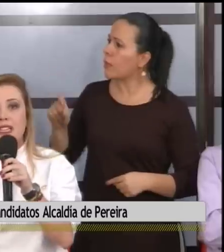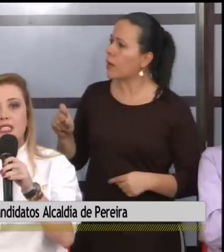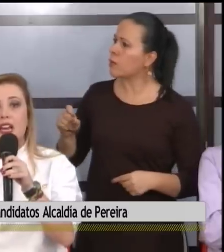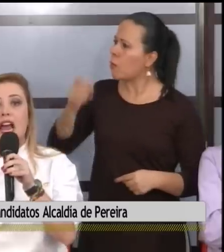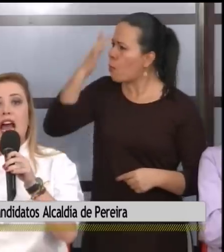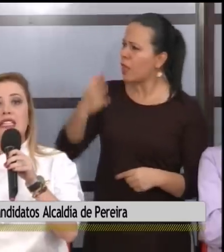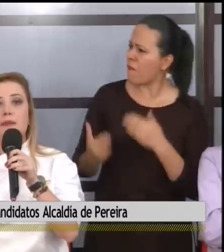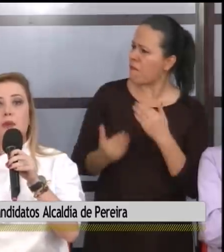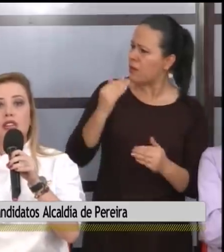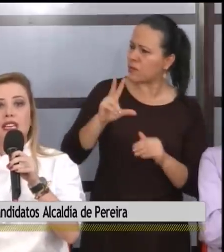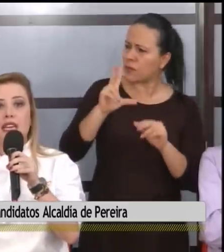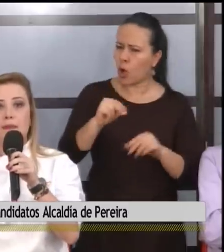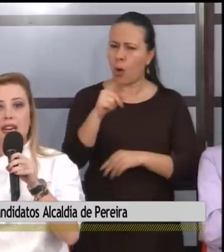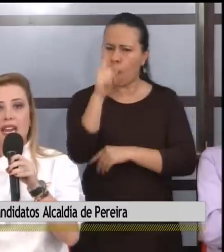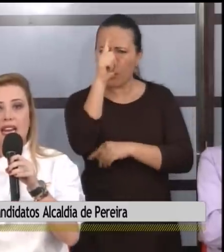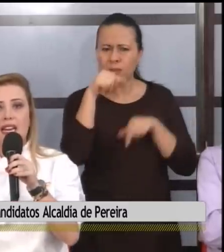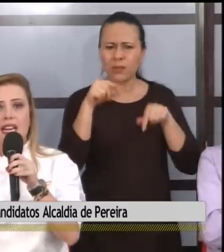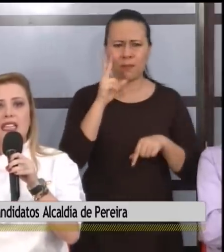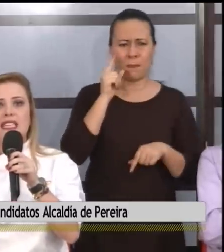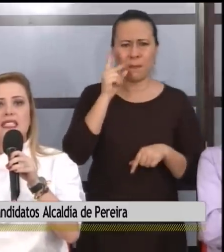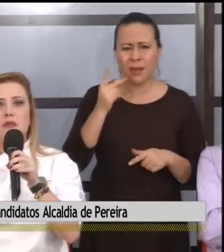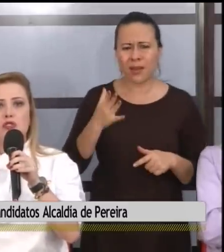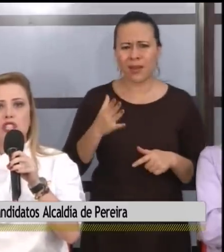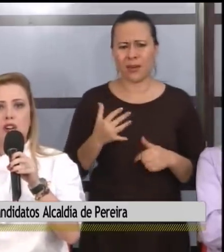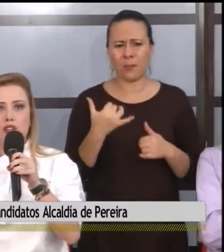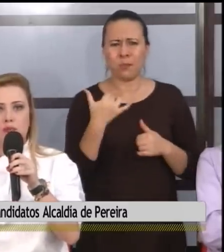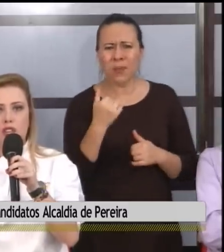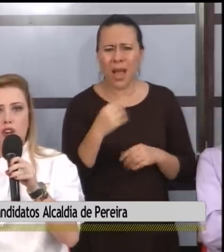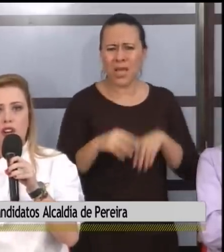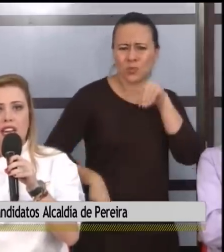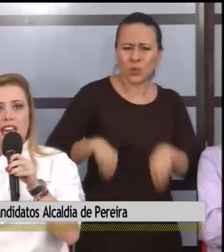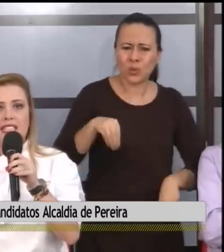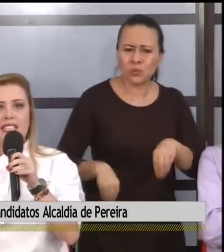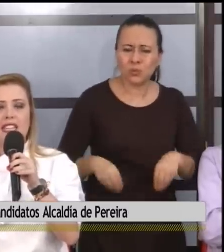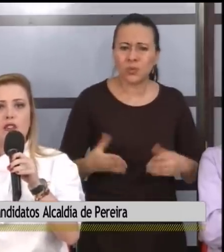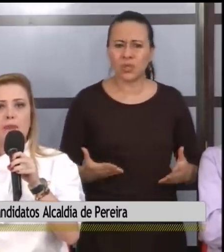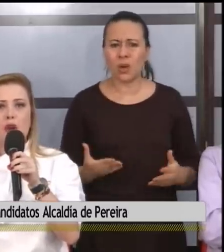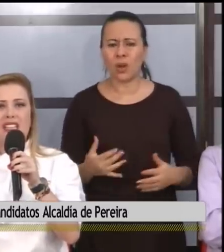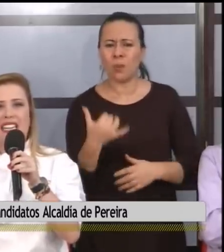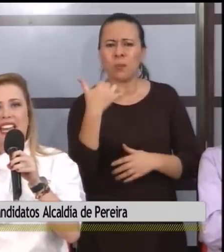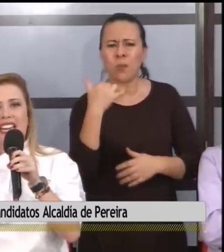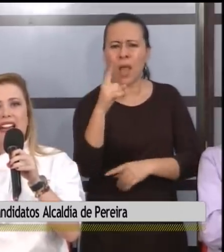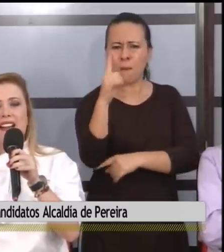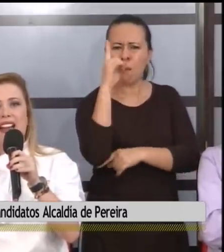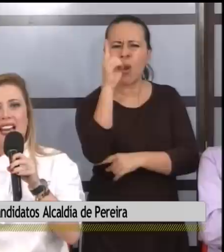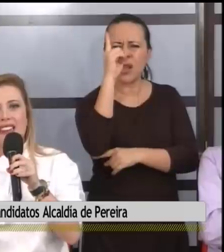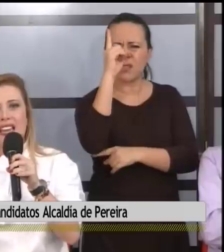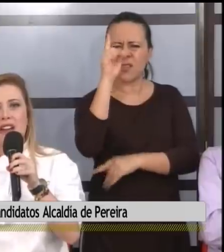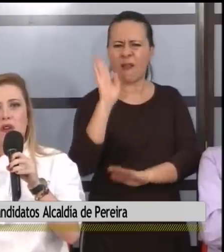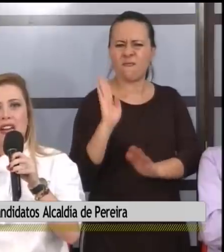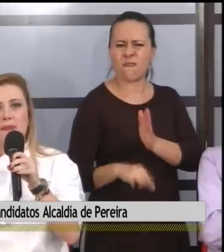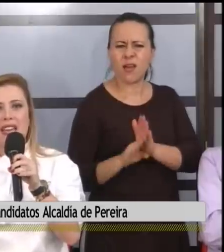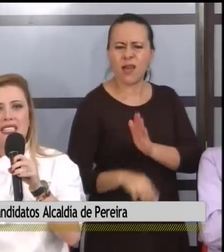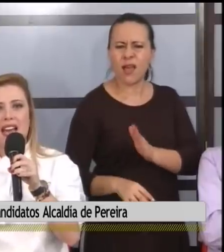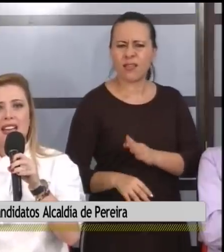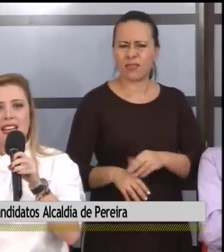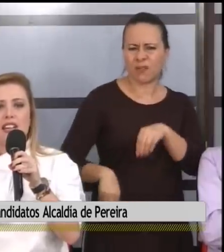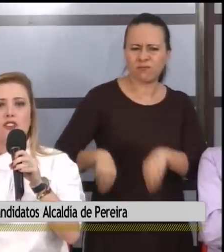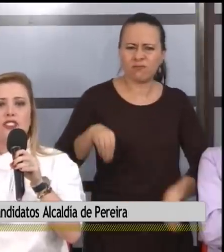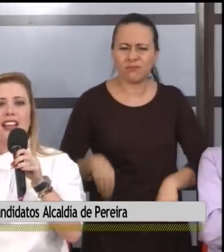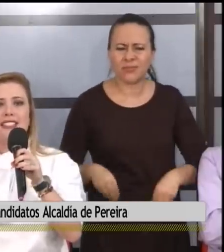no es fácil hacer política en Pereira. Existe mucha corrupción, existe una politiquería barata debajo de la